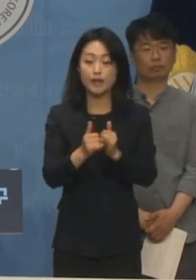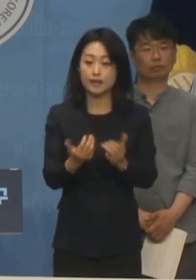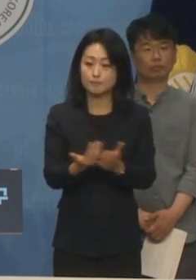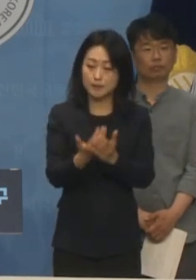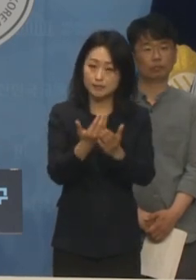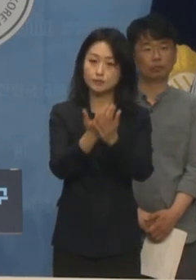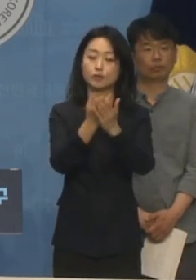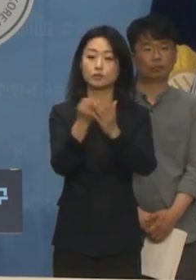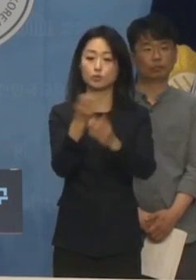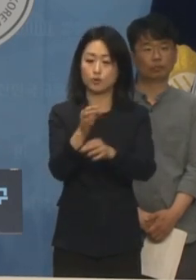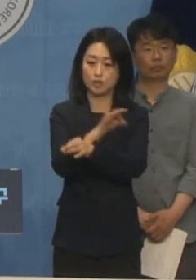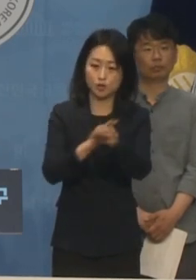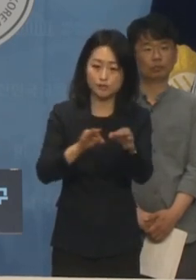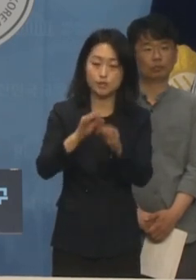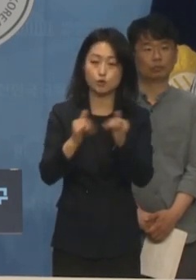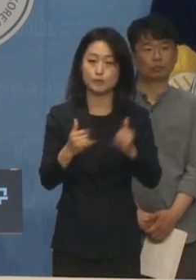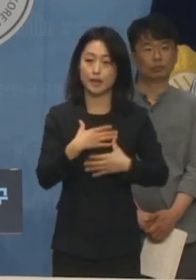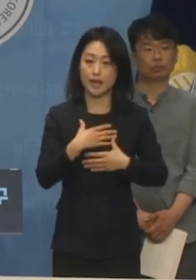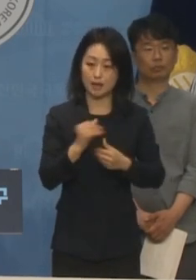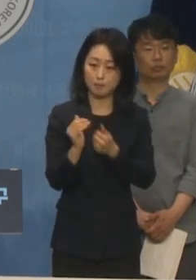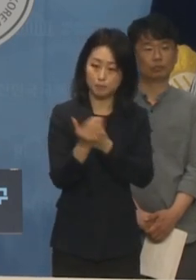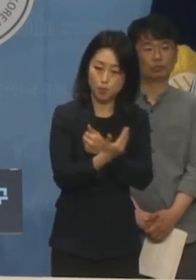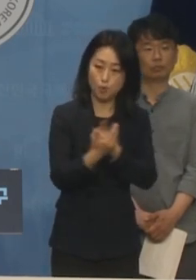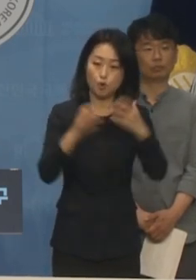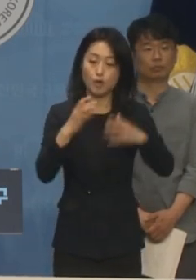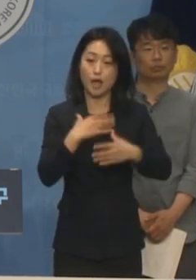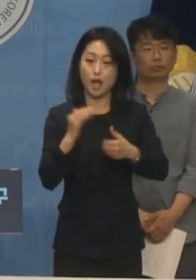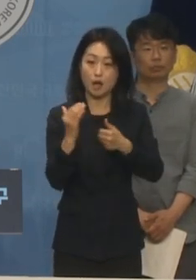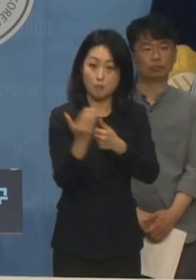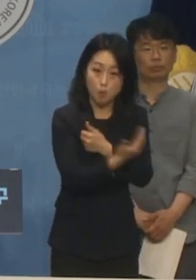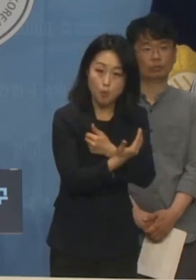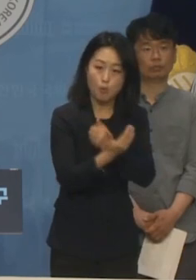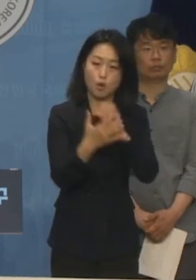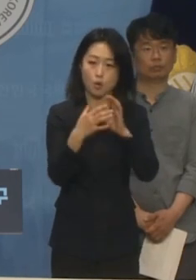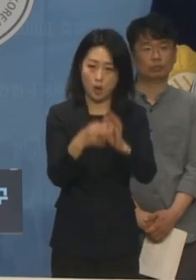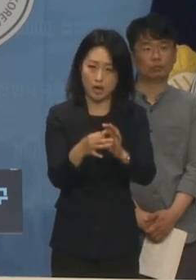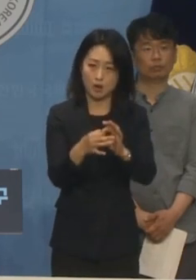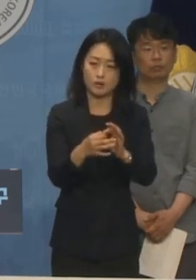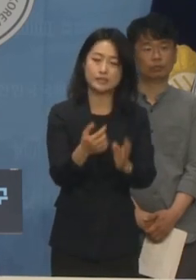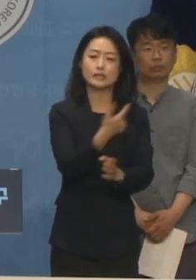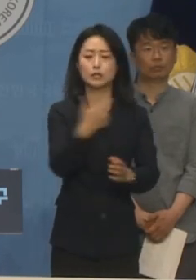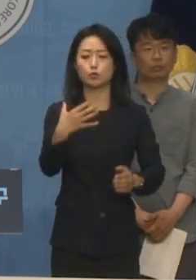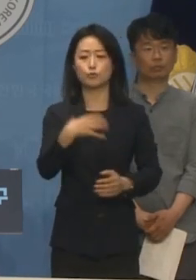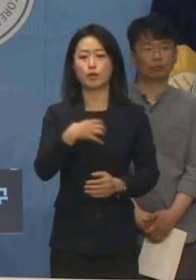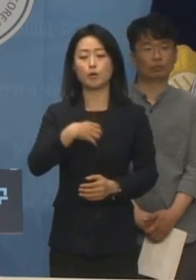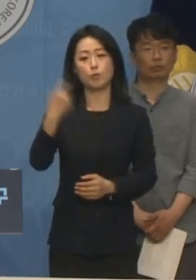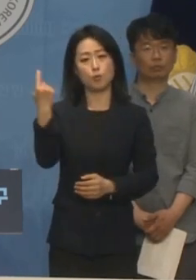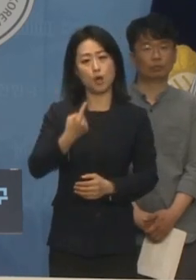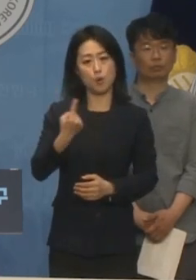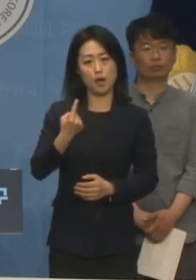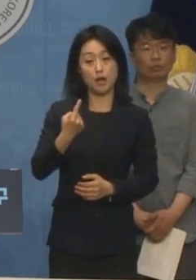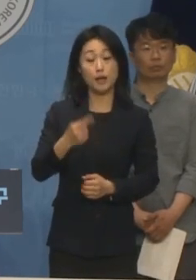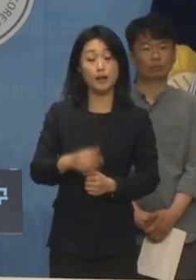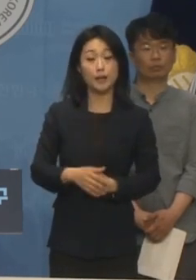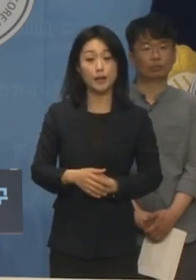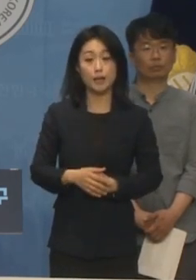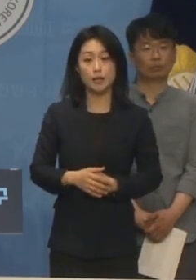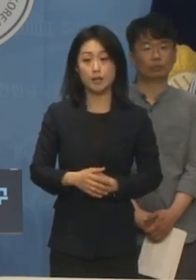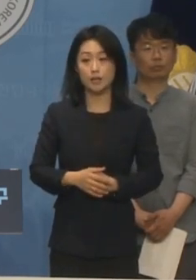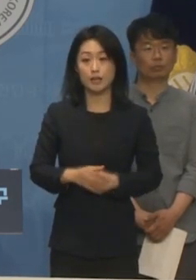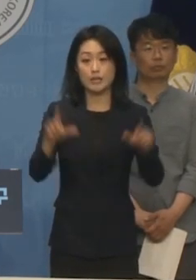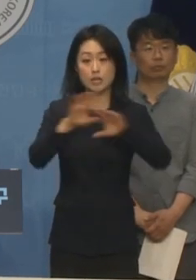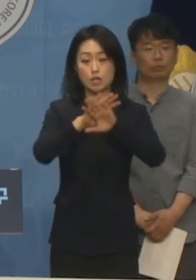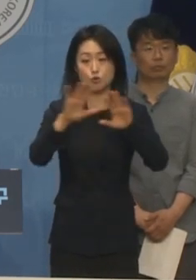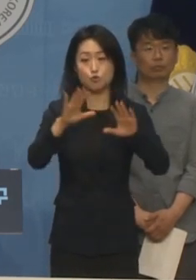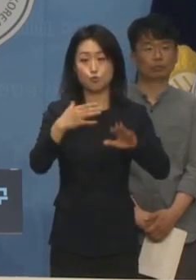동력, 국민 안전과 국가 안보까지 위협하는 문제로 커졌습니다. 누구도 부정할 수 없는 국가적